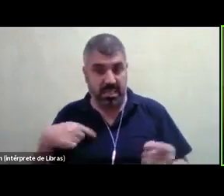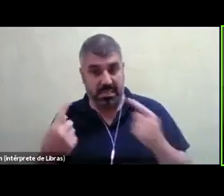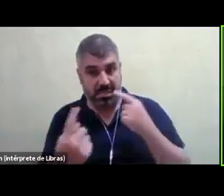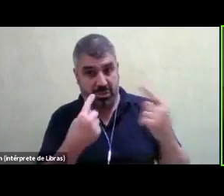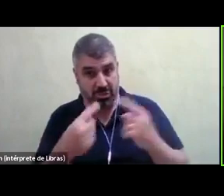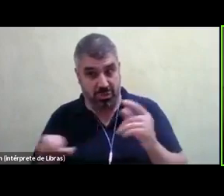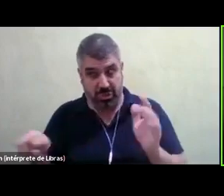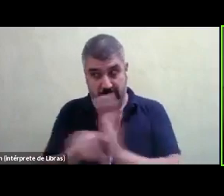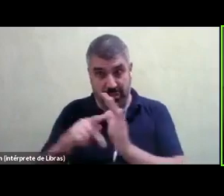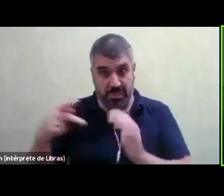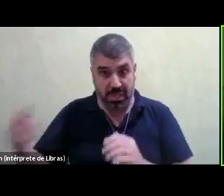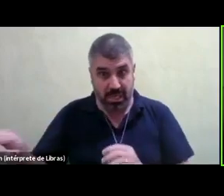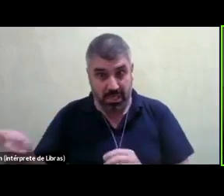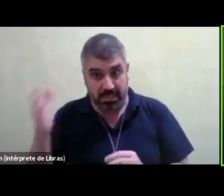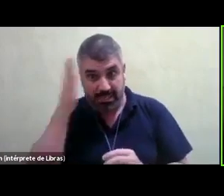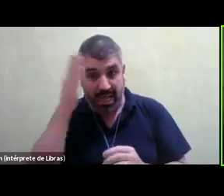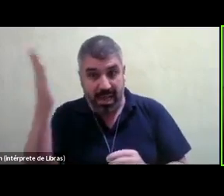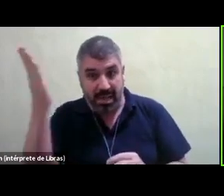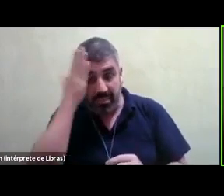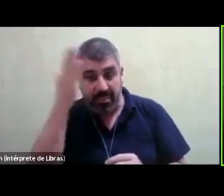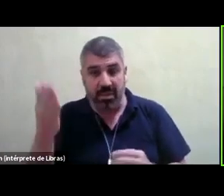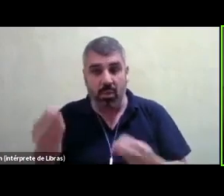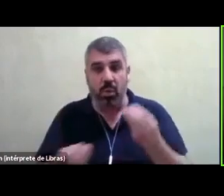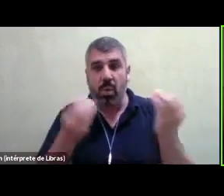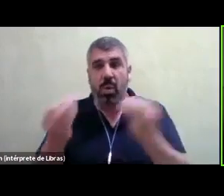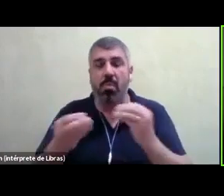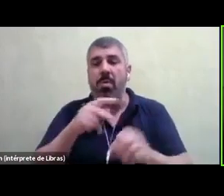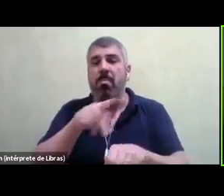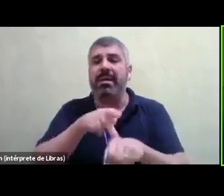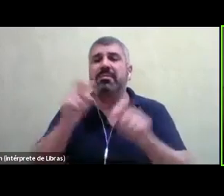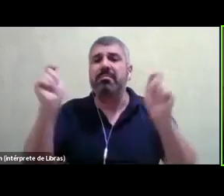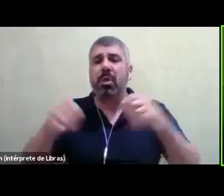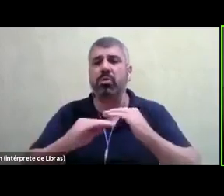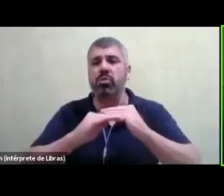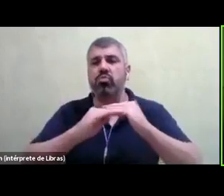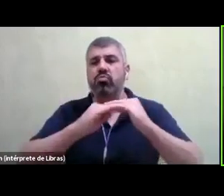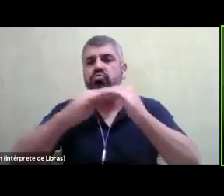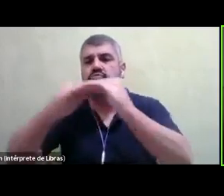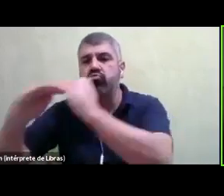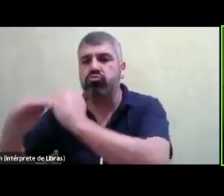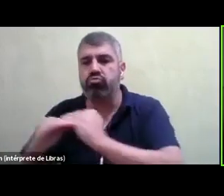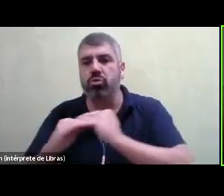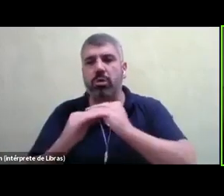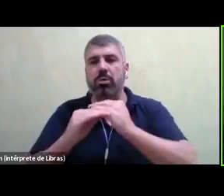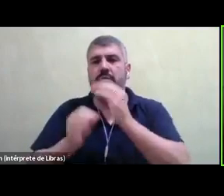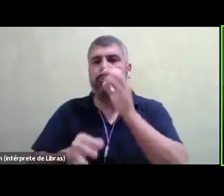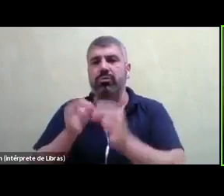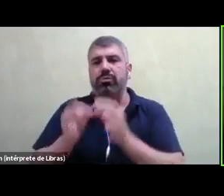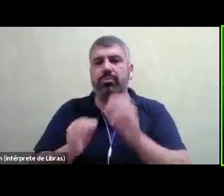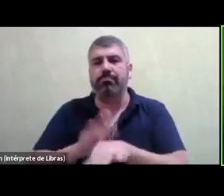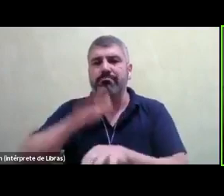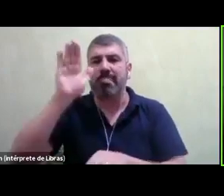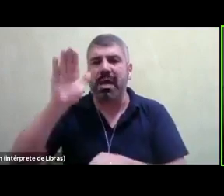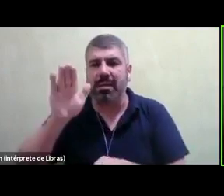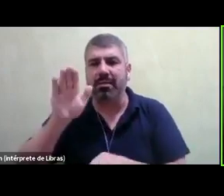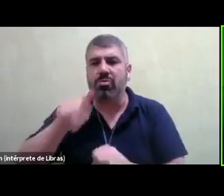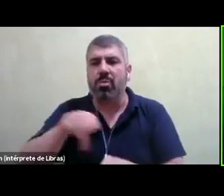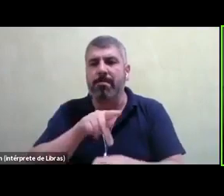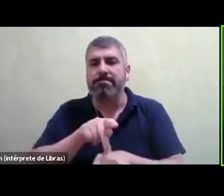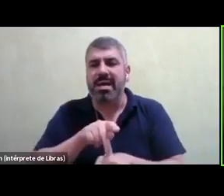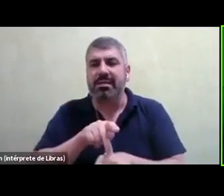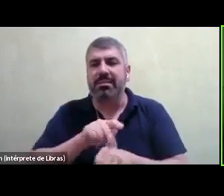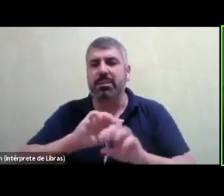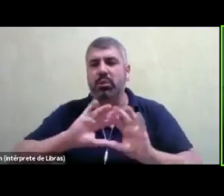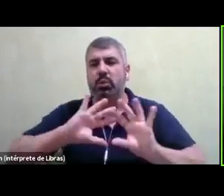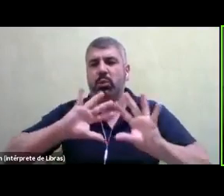a construção de um país mais equânime, mais justo, né, e que um país no qual todos